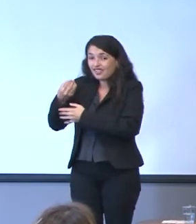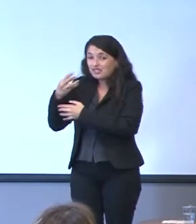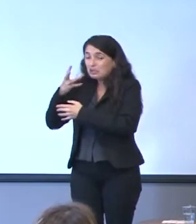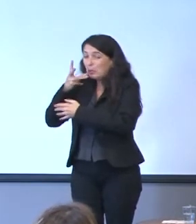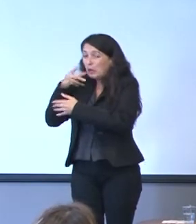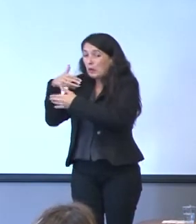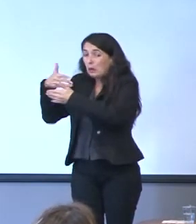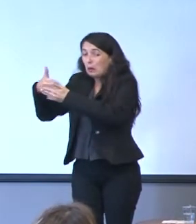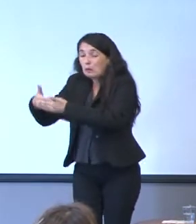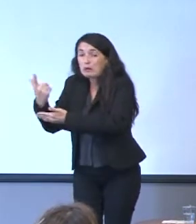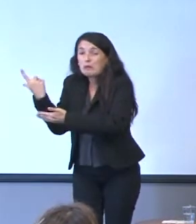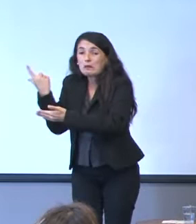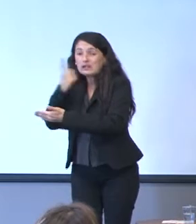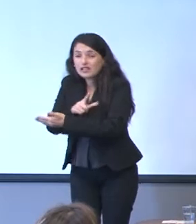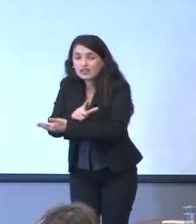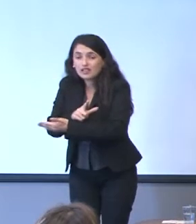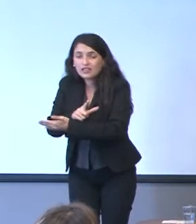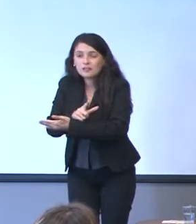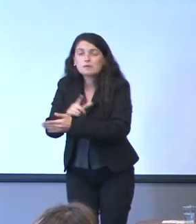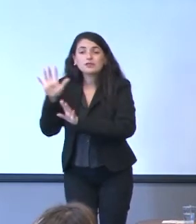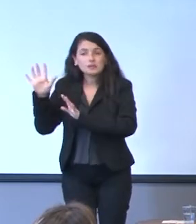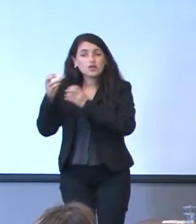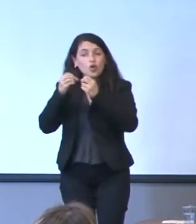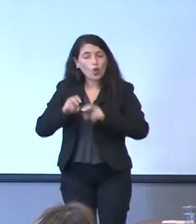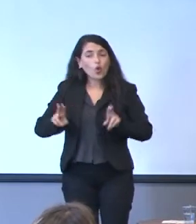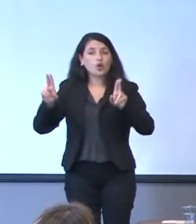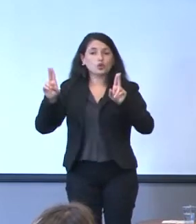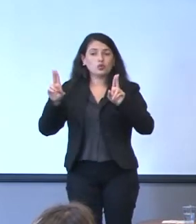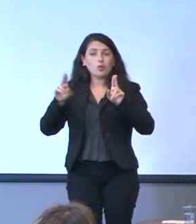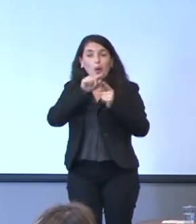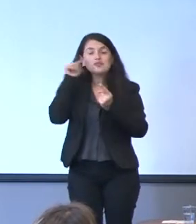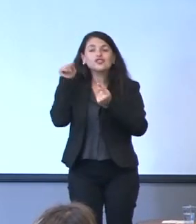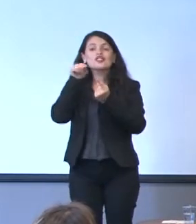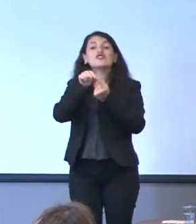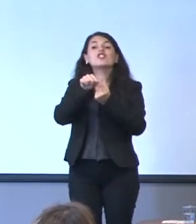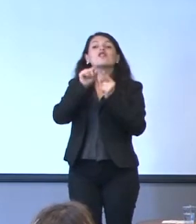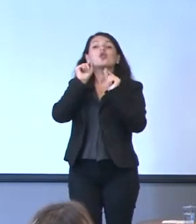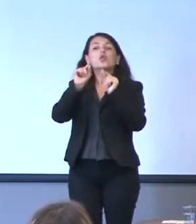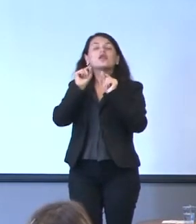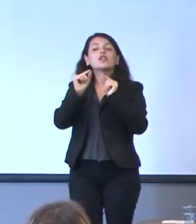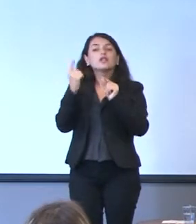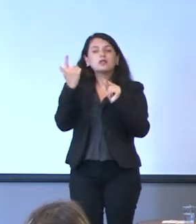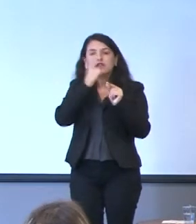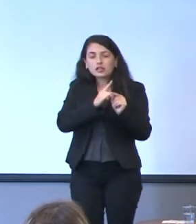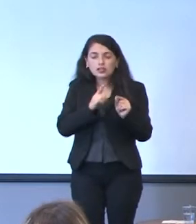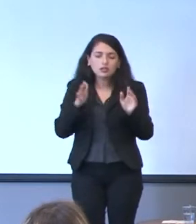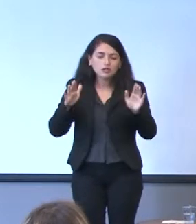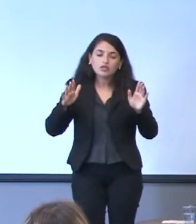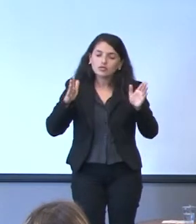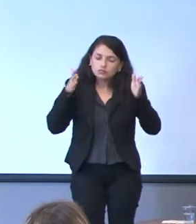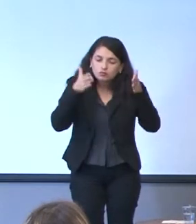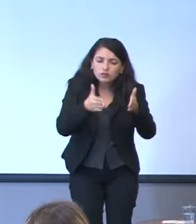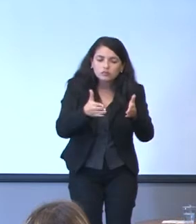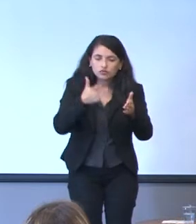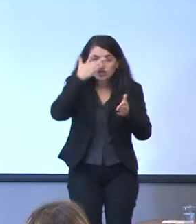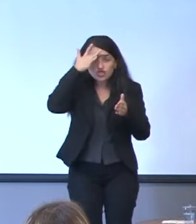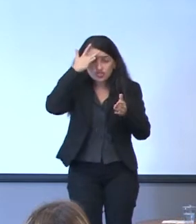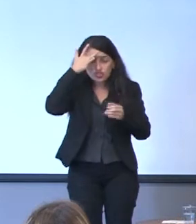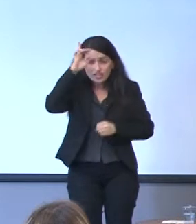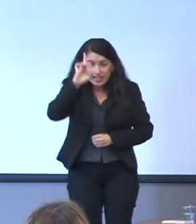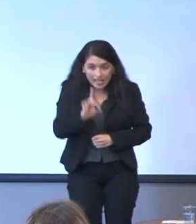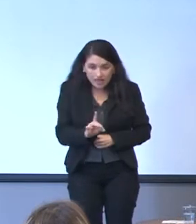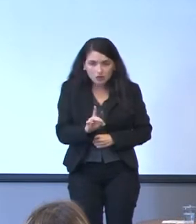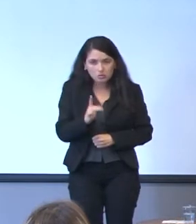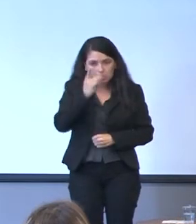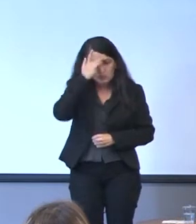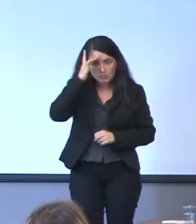humano, né? Preservar, zelar pelos direitos do ser humano. E essa